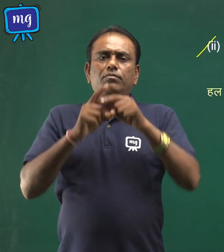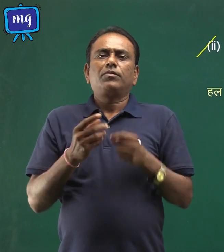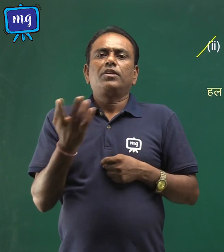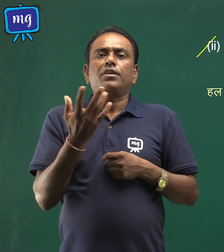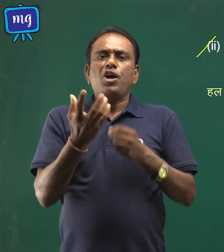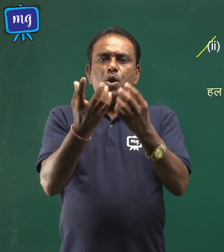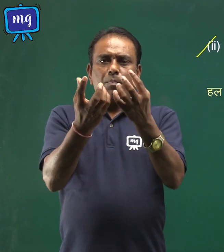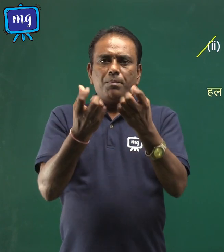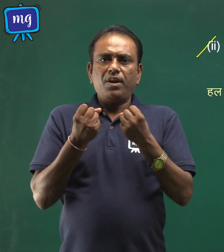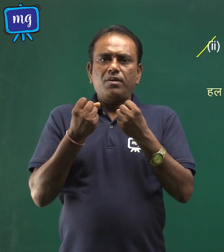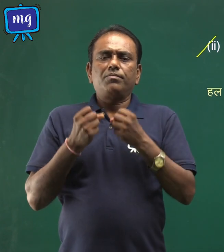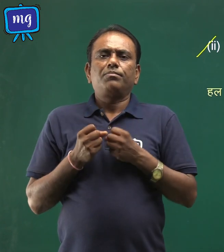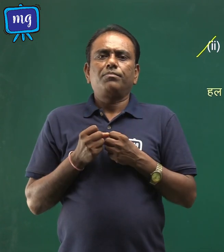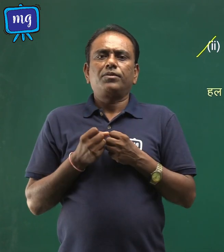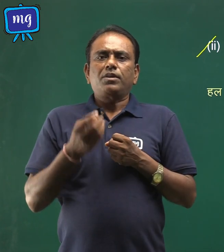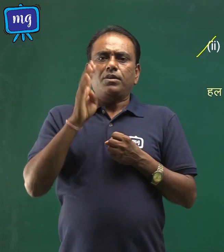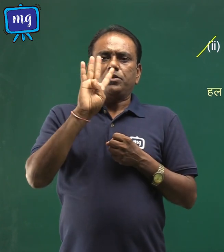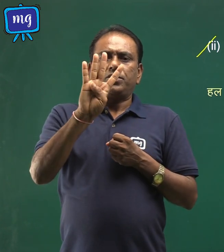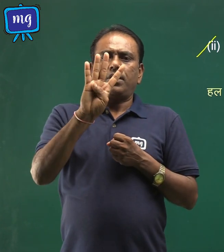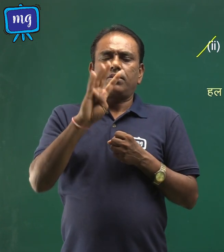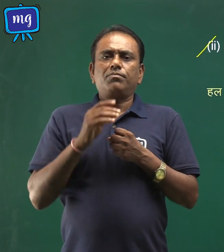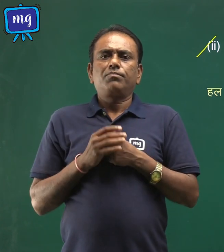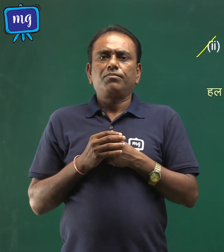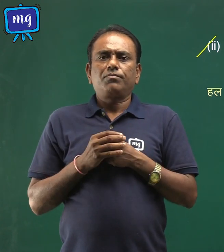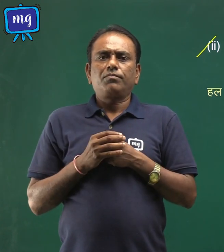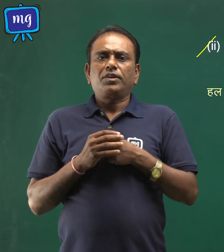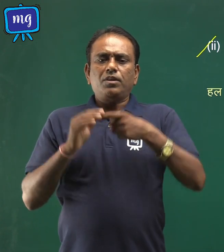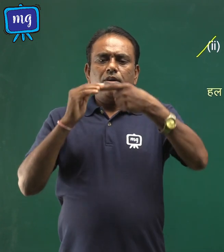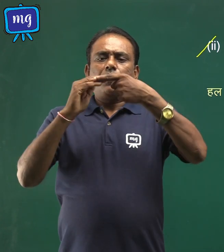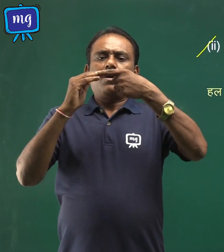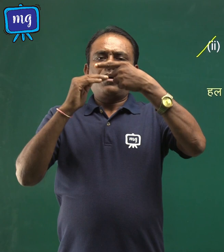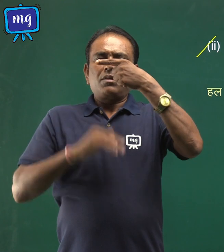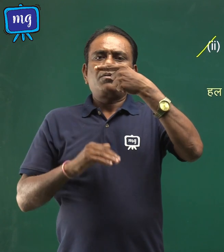क्या मिला? 4, हर में